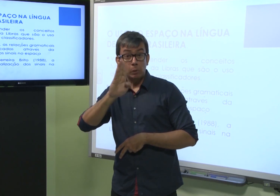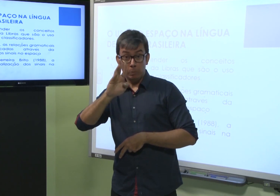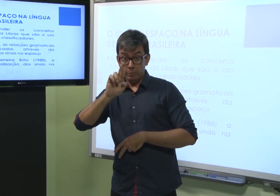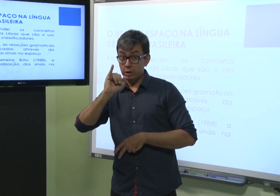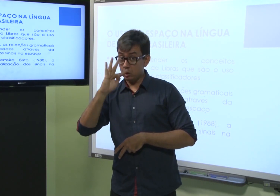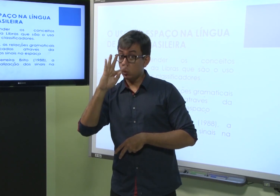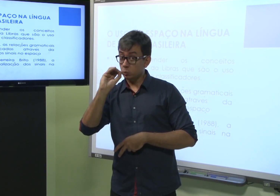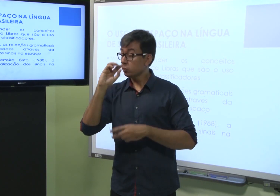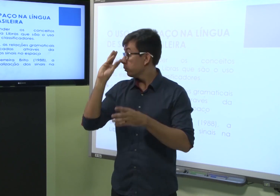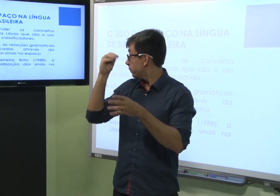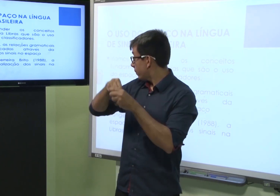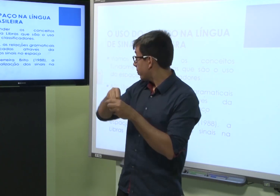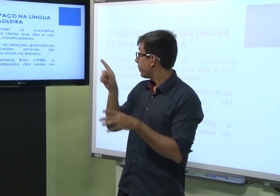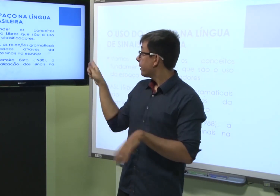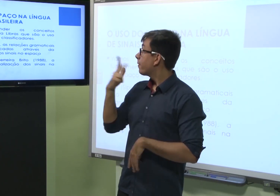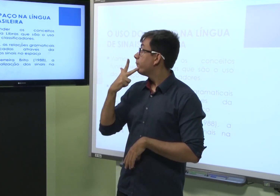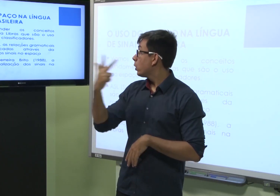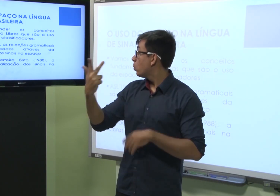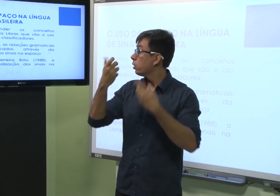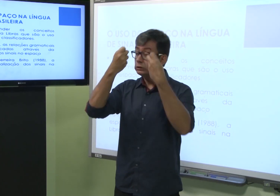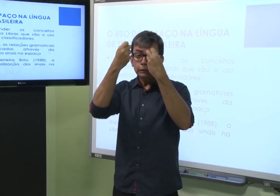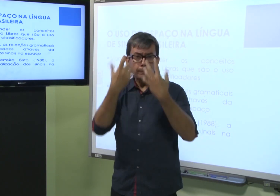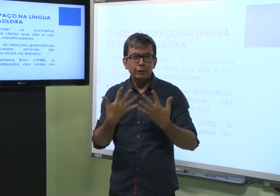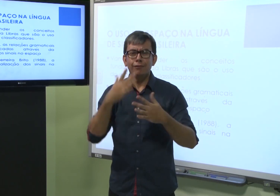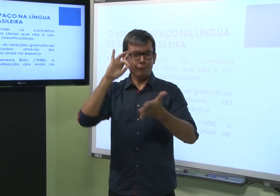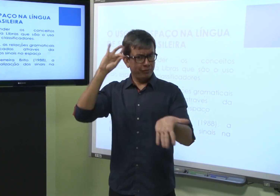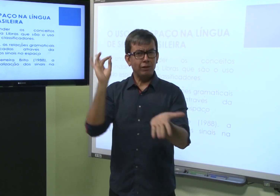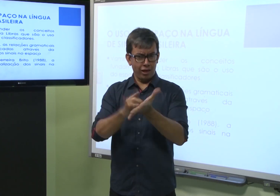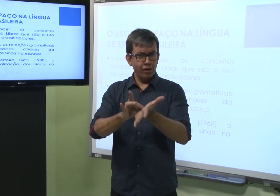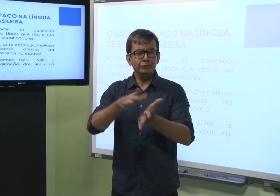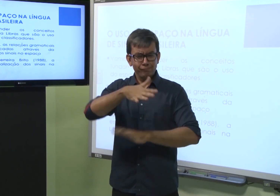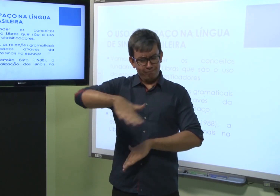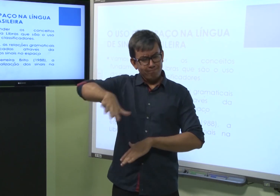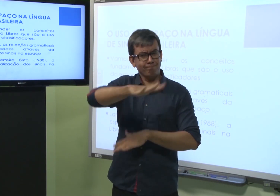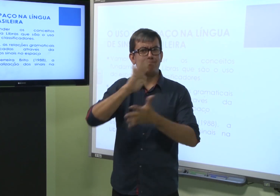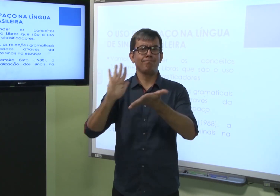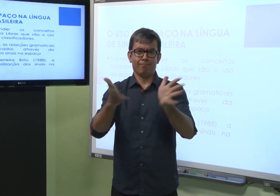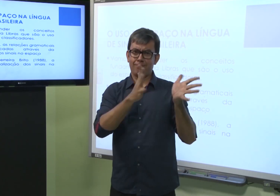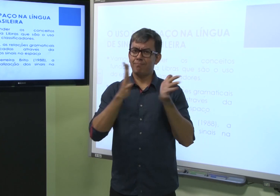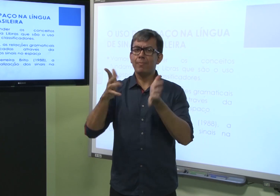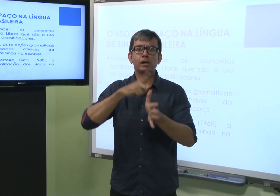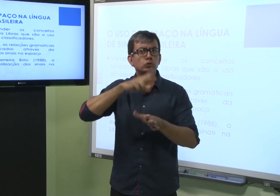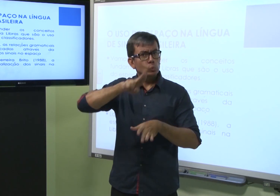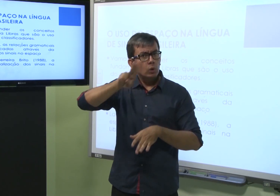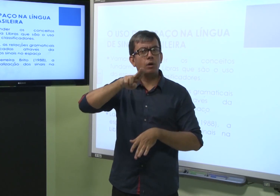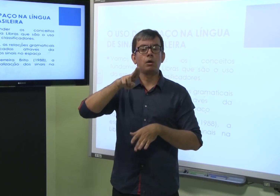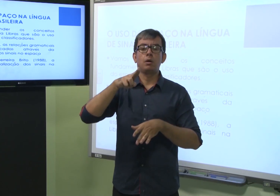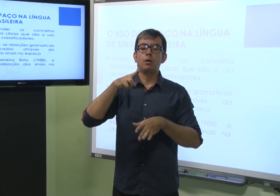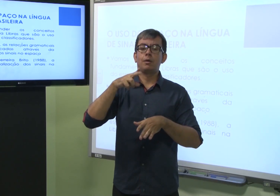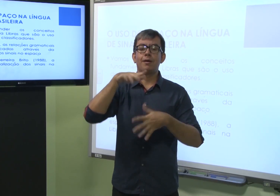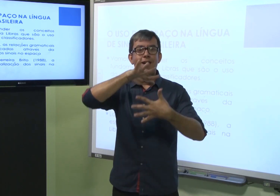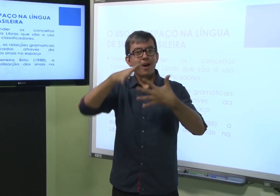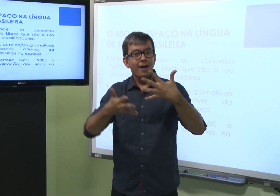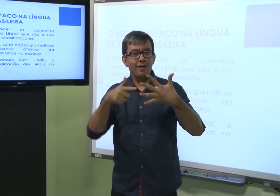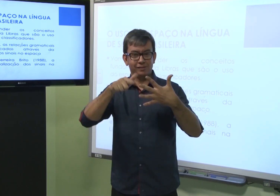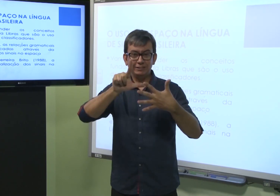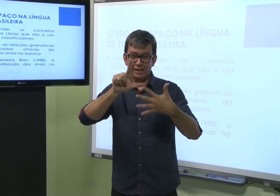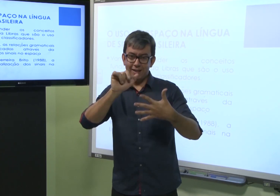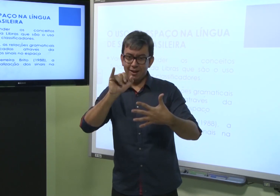Brito, e eles falam sobre o espaço de realização na